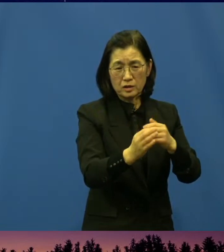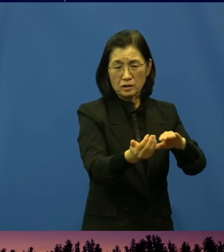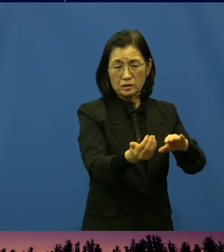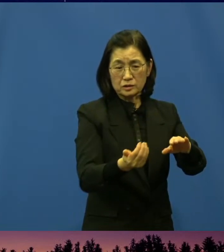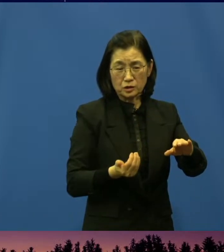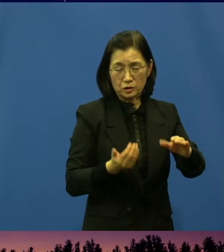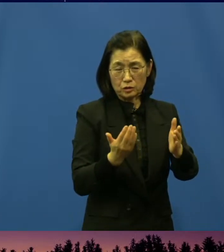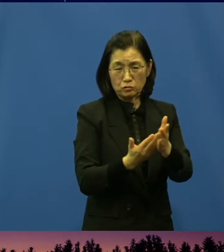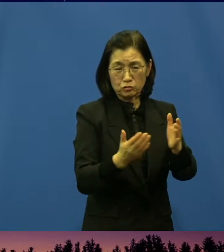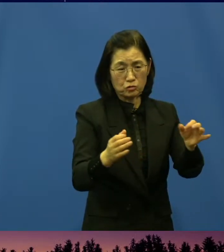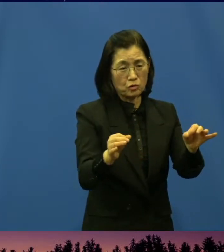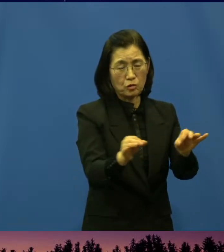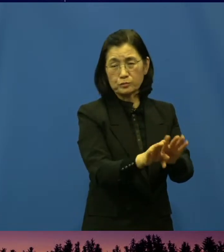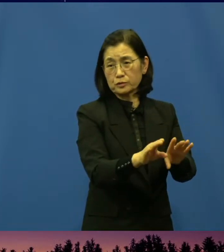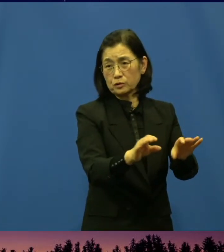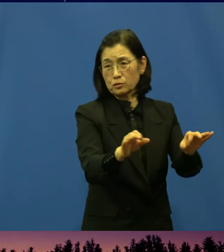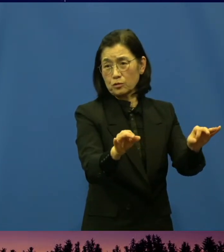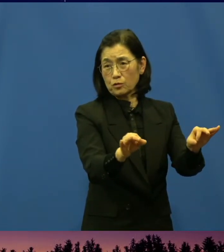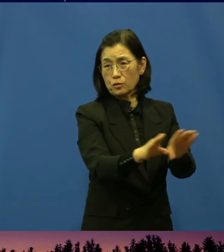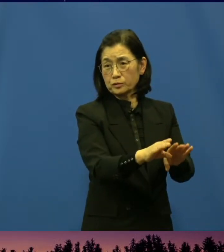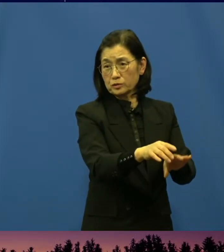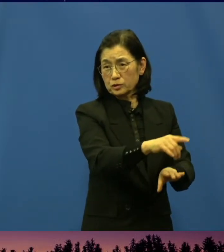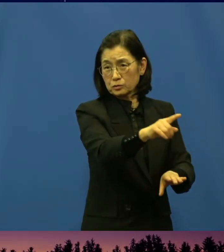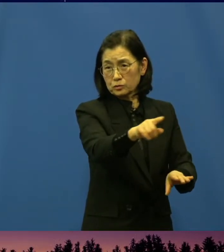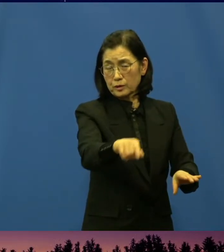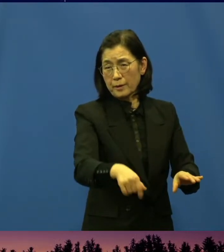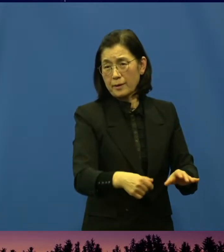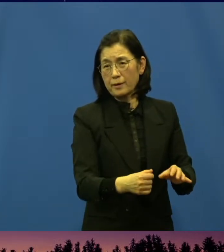덮여버려요. 사라져버린다니까. 시간 속에 사라져버려요.